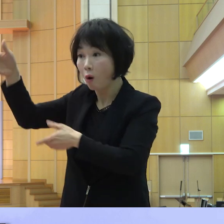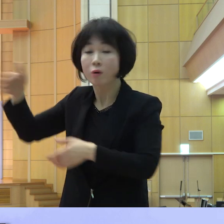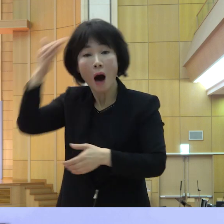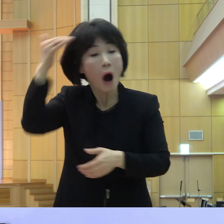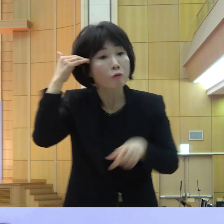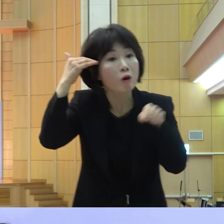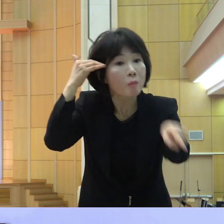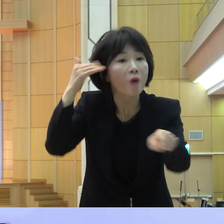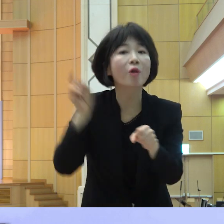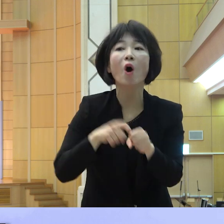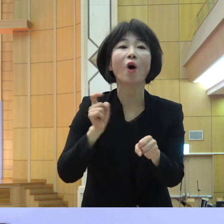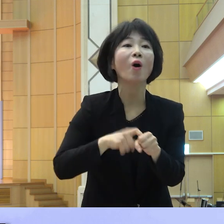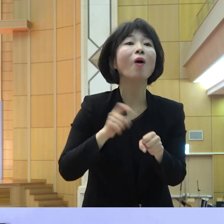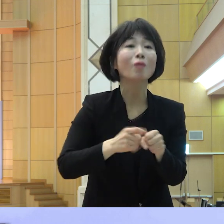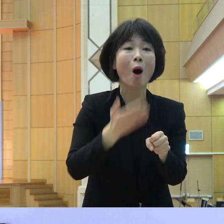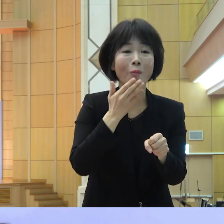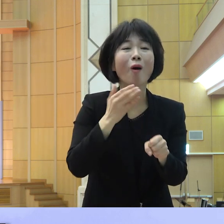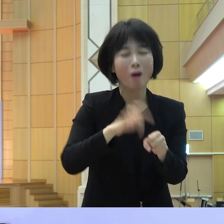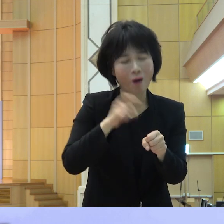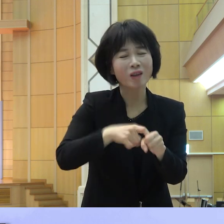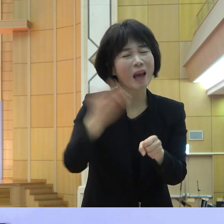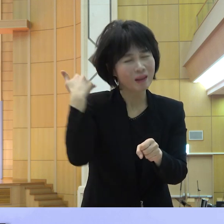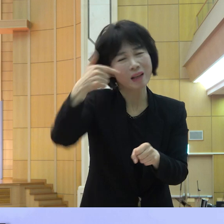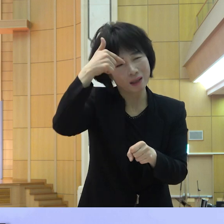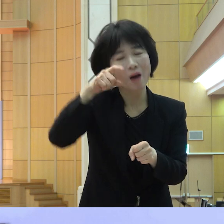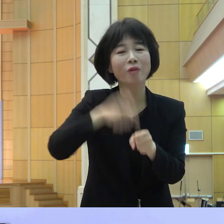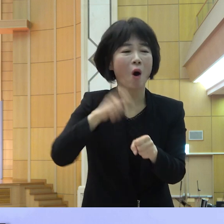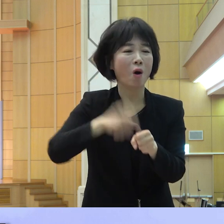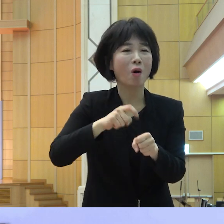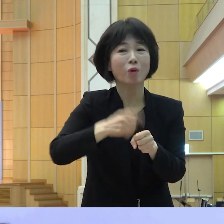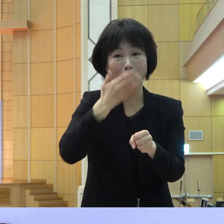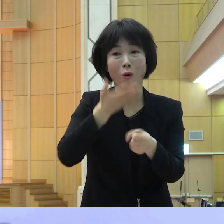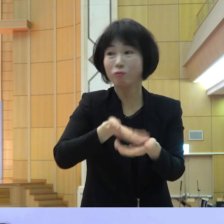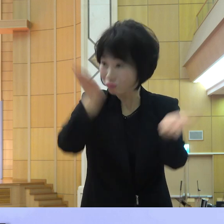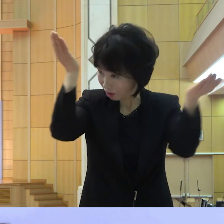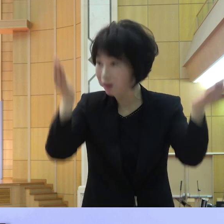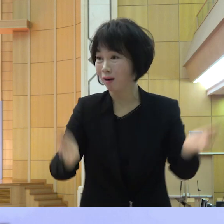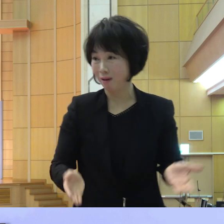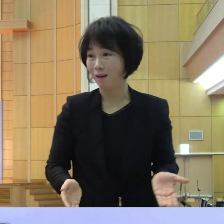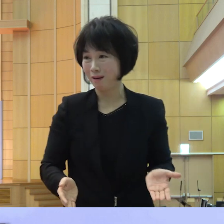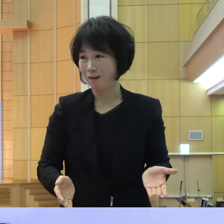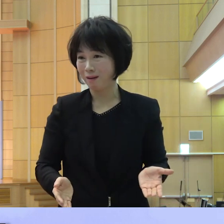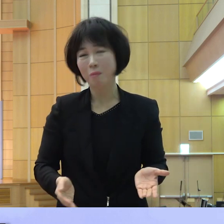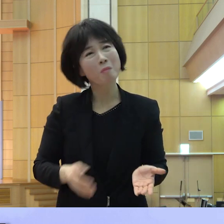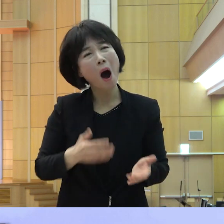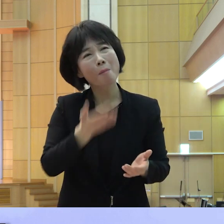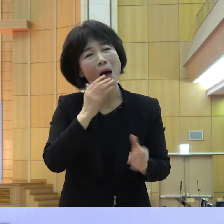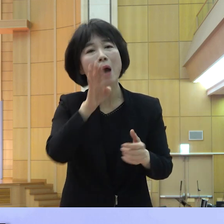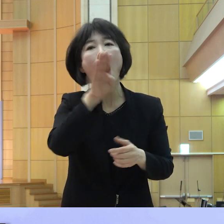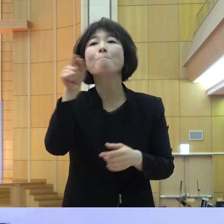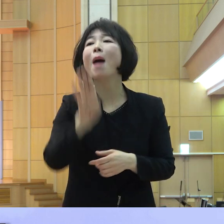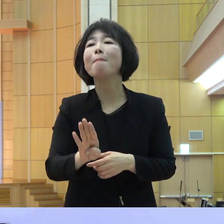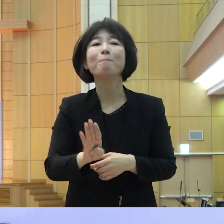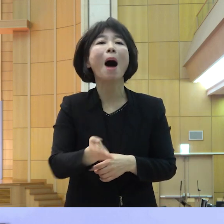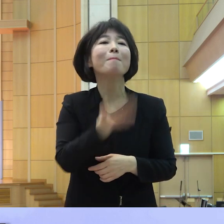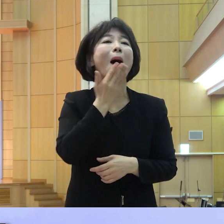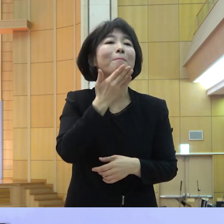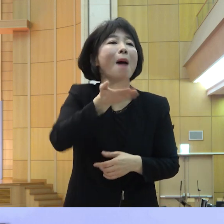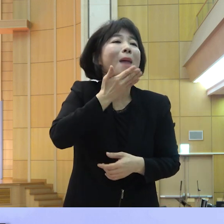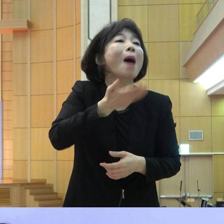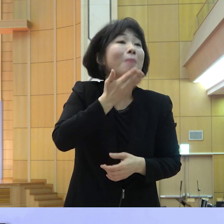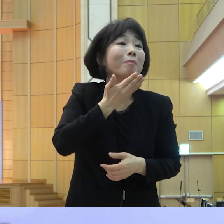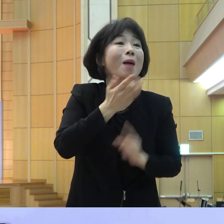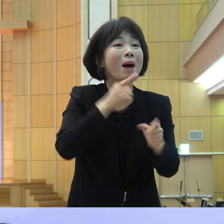근데 우리 한국적으로 말하면 떡이라고 하는 것보단 밥이라 그러지. 늘 밥해 먹고, 떡은